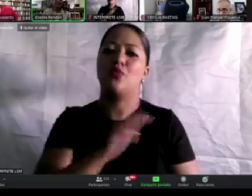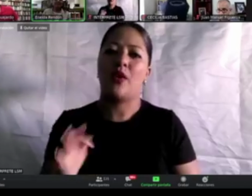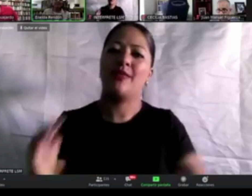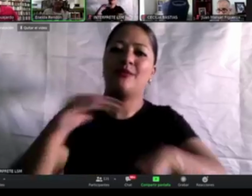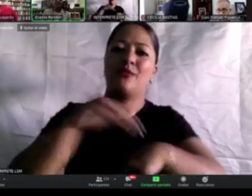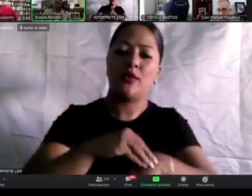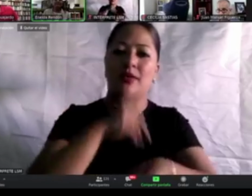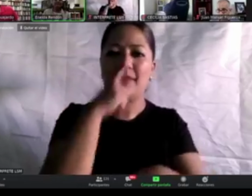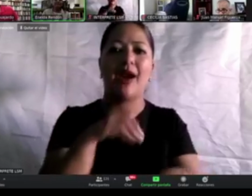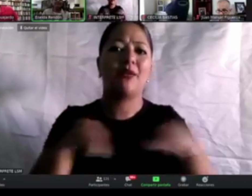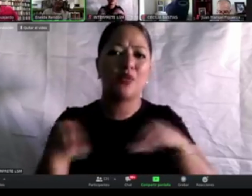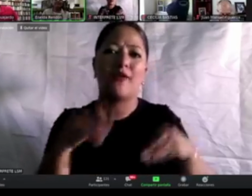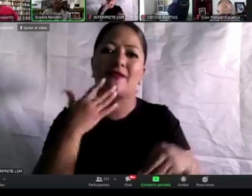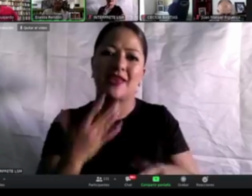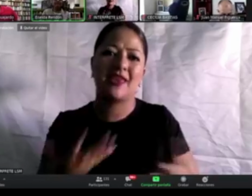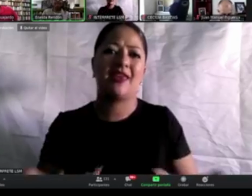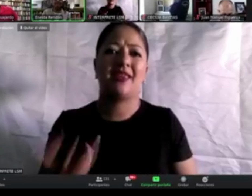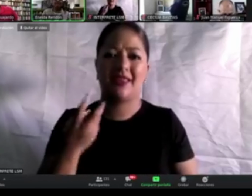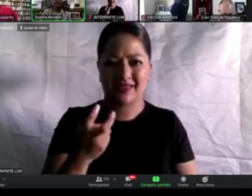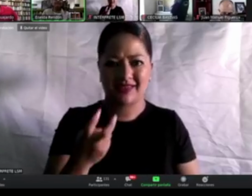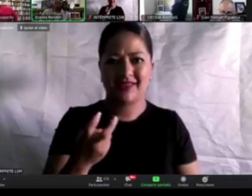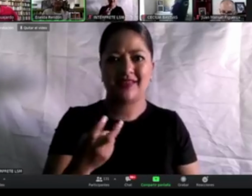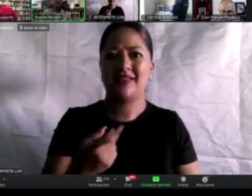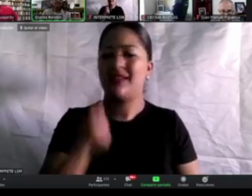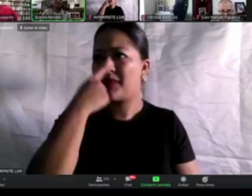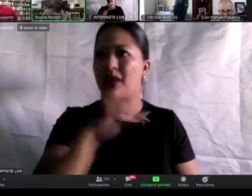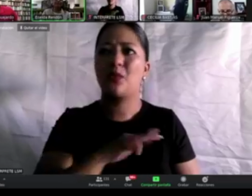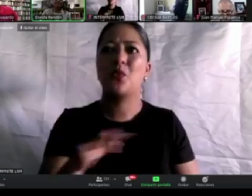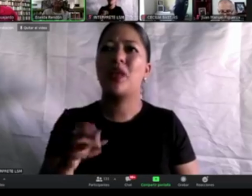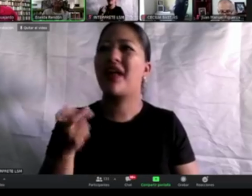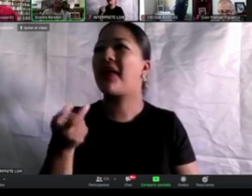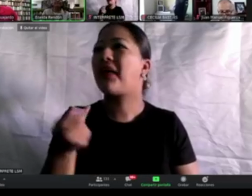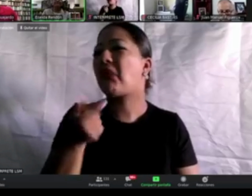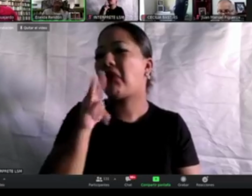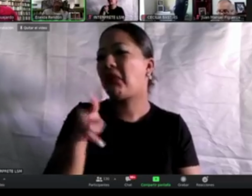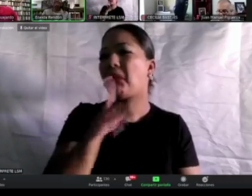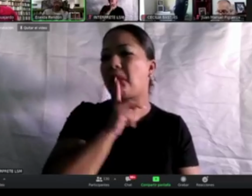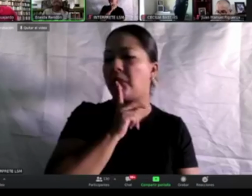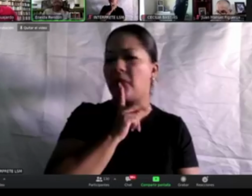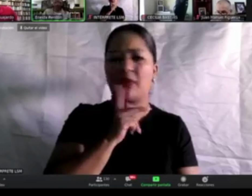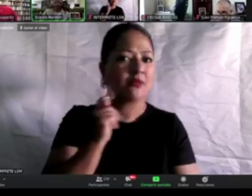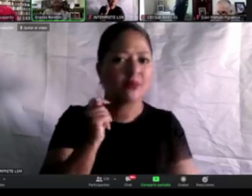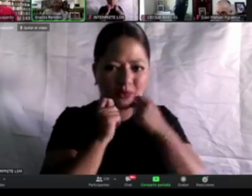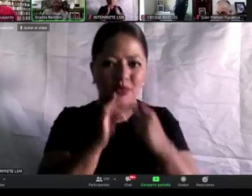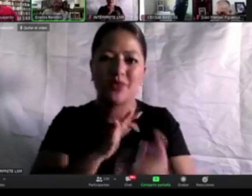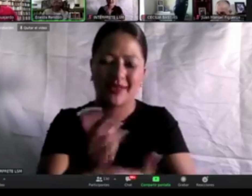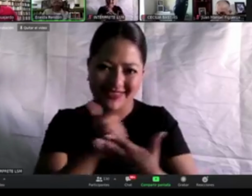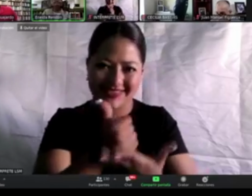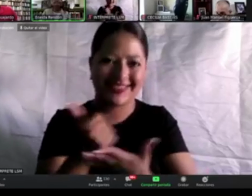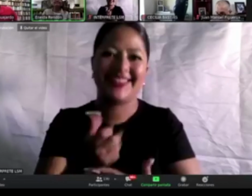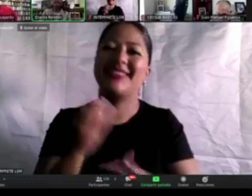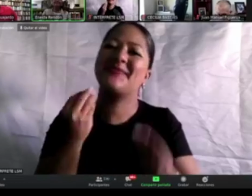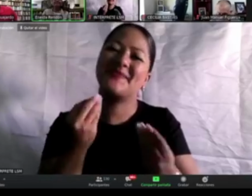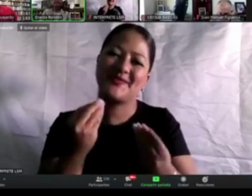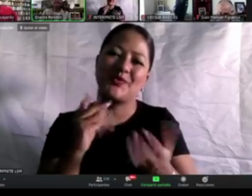moverlos lo más posible para que esos recursos aunque parezcan pocos nos ayuden y bueno muchas